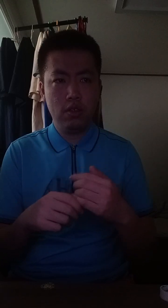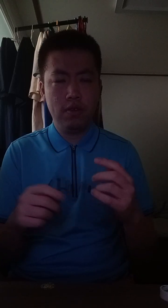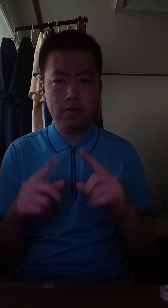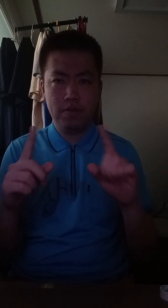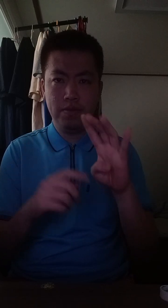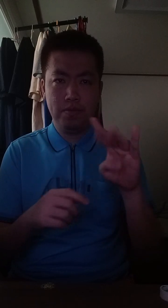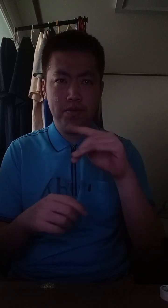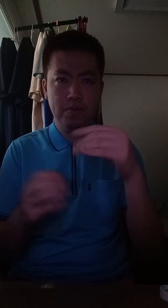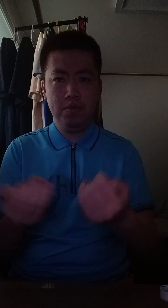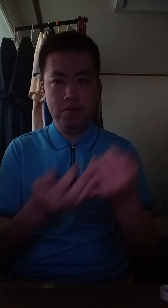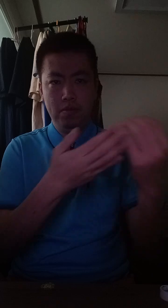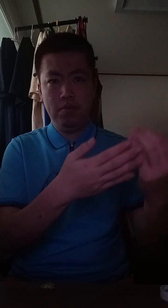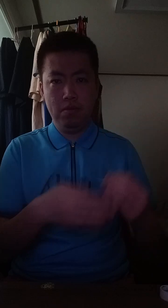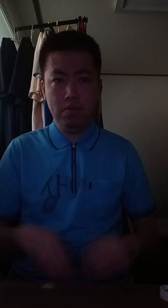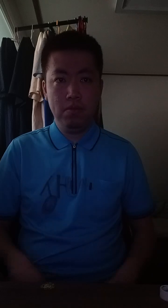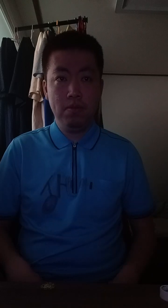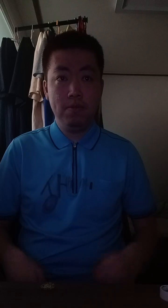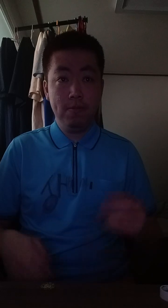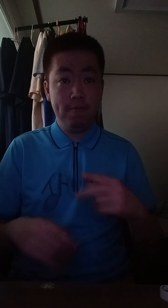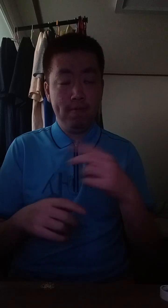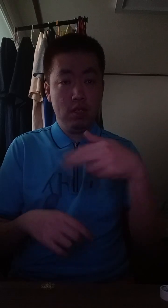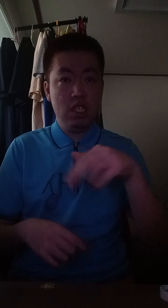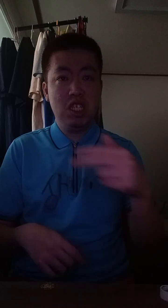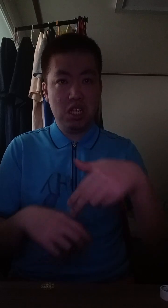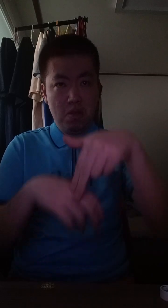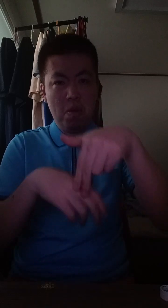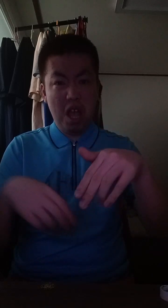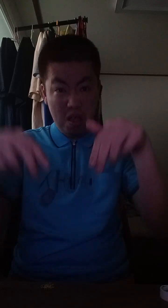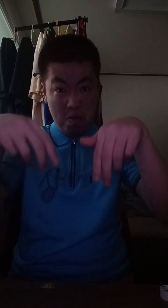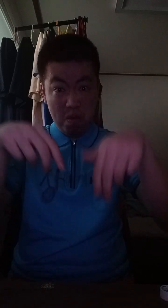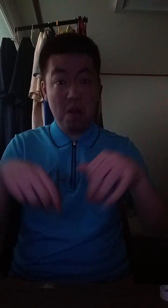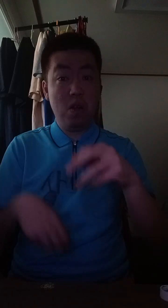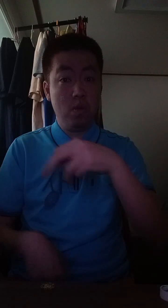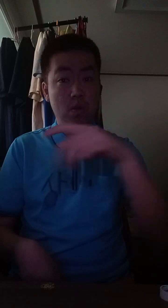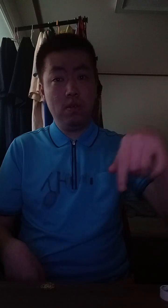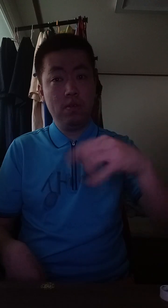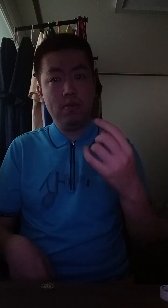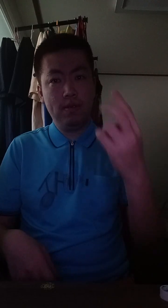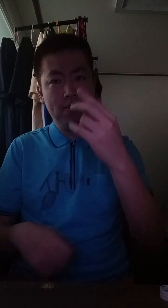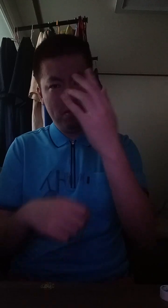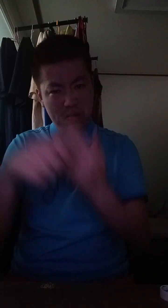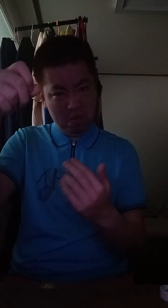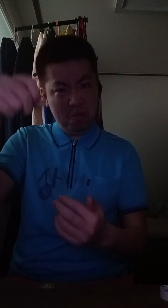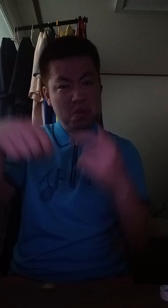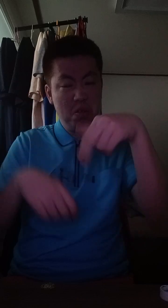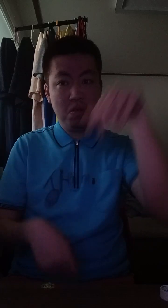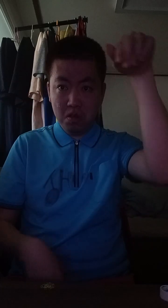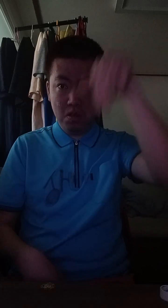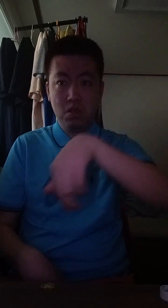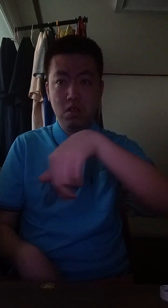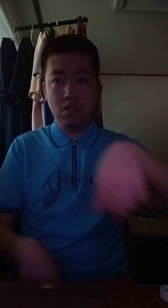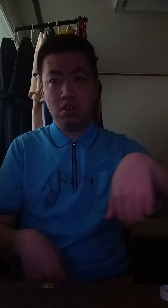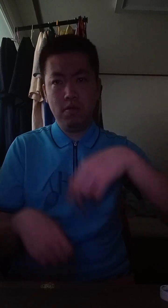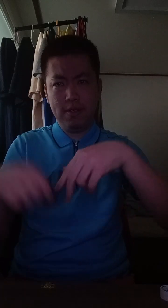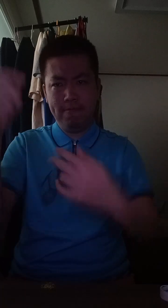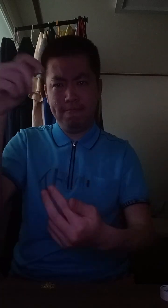400여 곳이 넘습니다. 지난해 일어난 승강장 발빠짐 사고는 82건. 서울교통공사는 자동발판 설치를